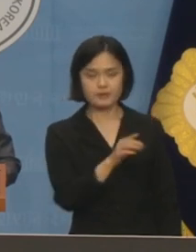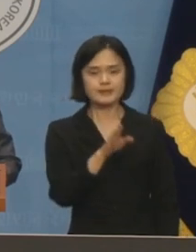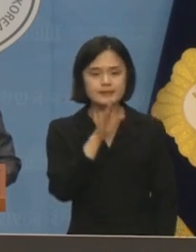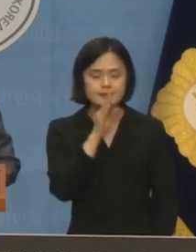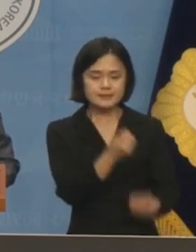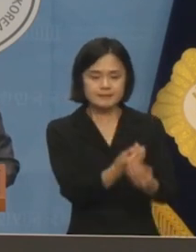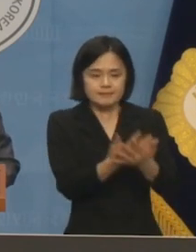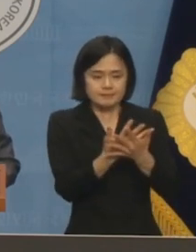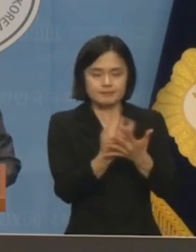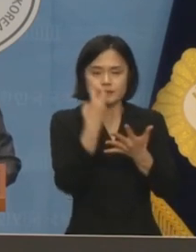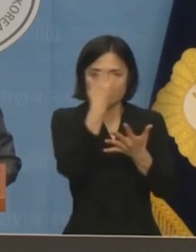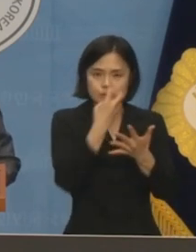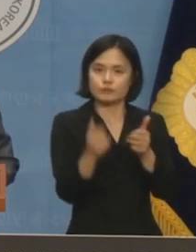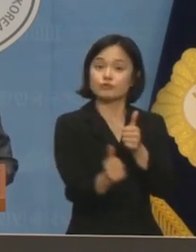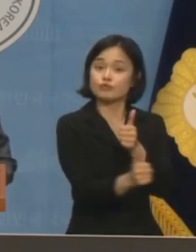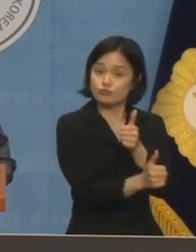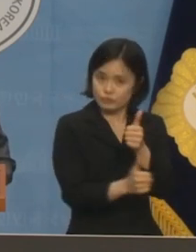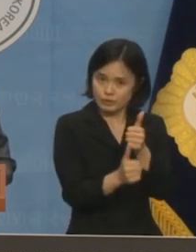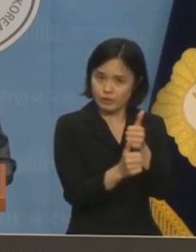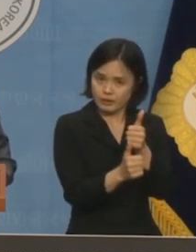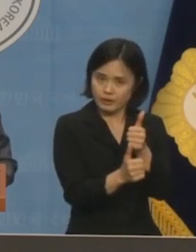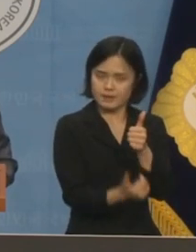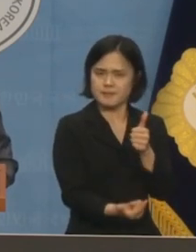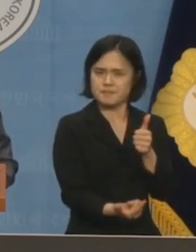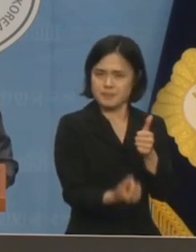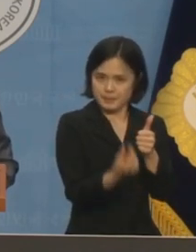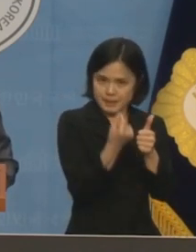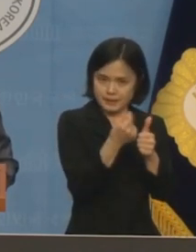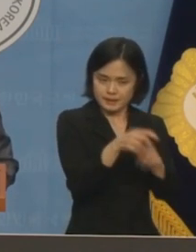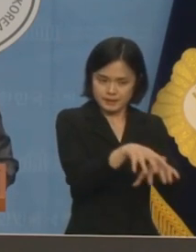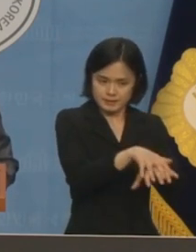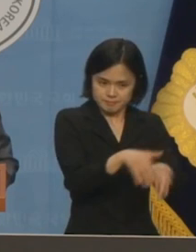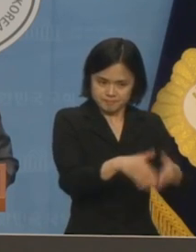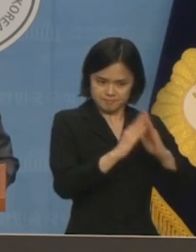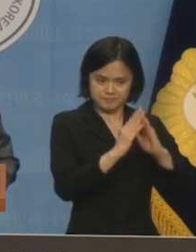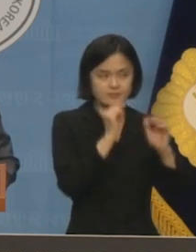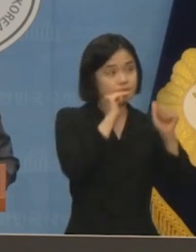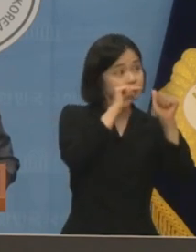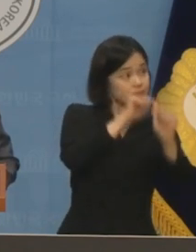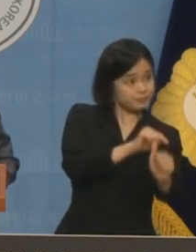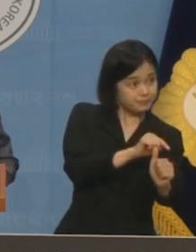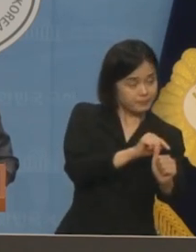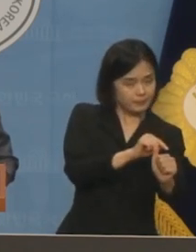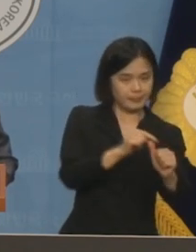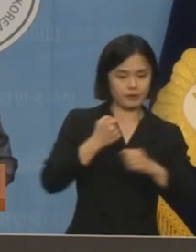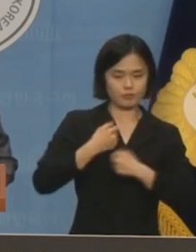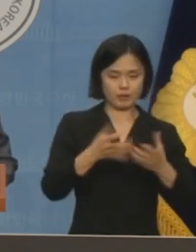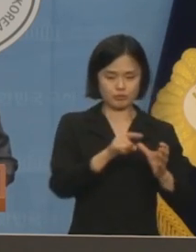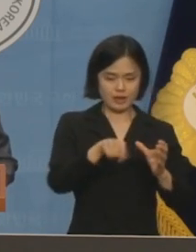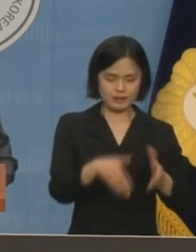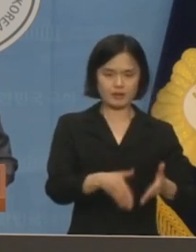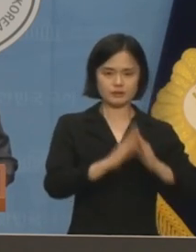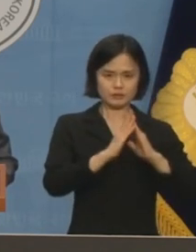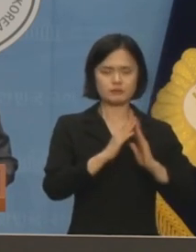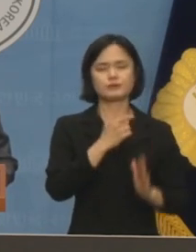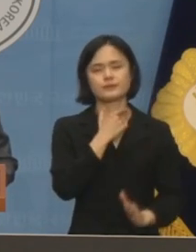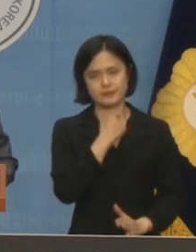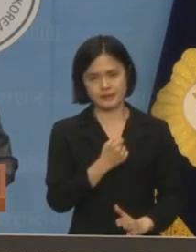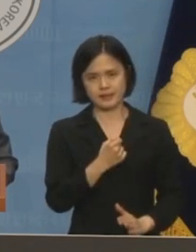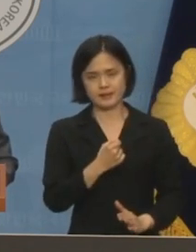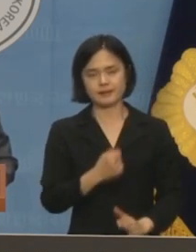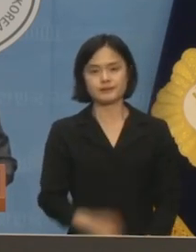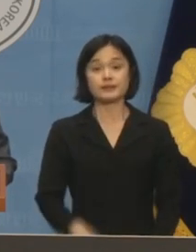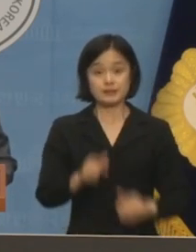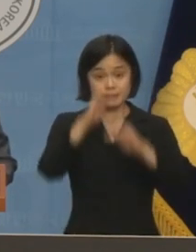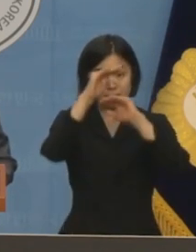진상조사위원회를 조속히 명령해서 국방부 내에 설치하기를 요청하고 있습니다. 오늘 이러한 내용을 담은